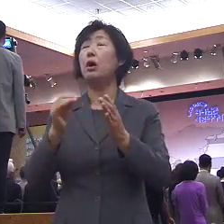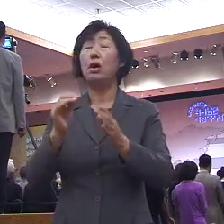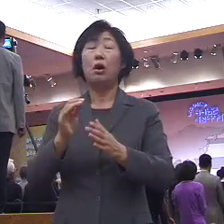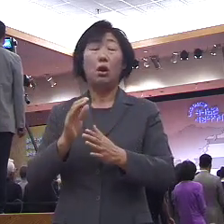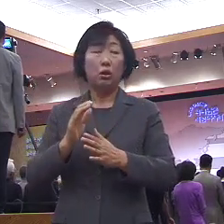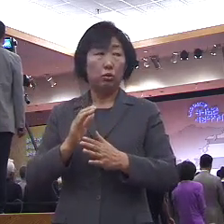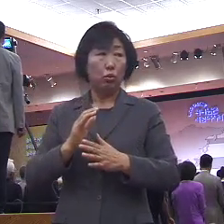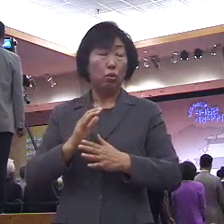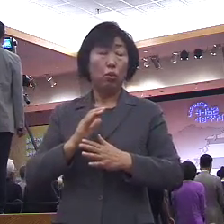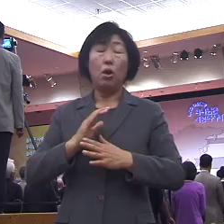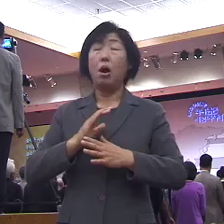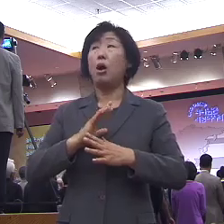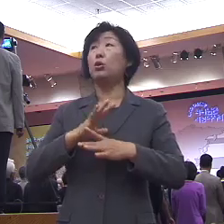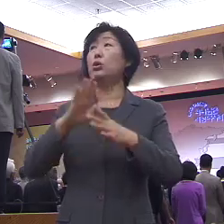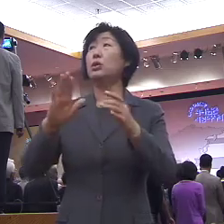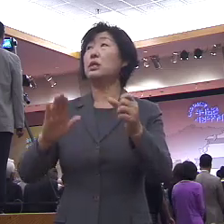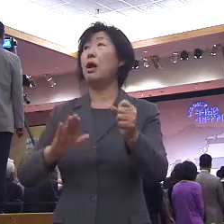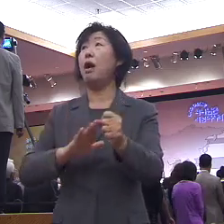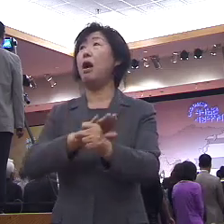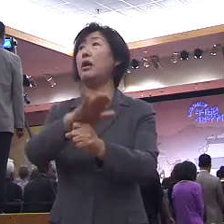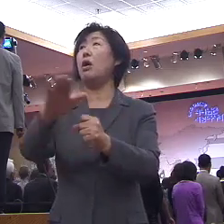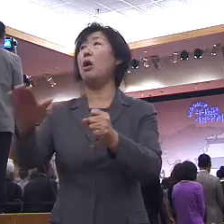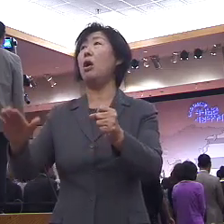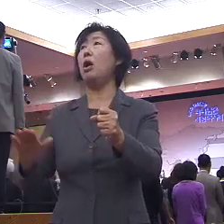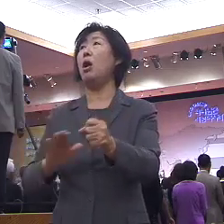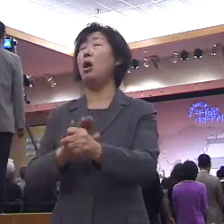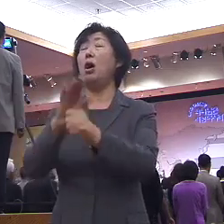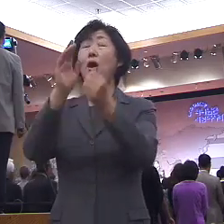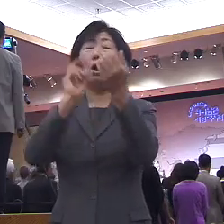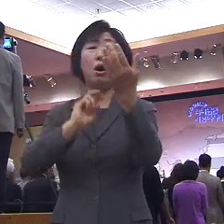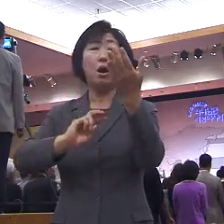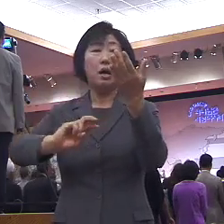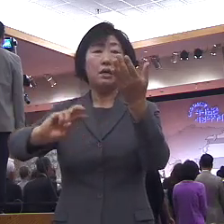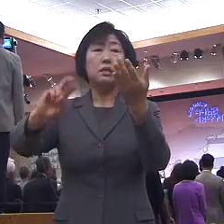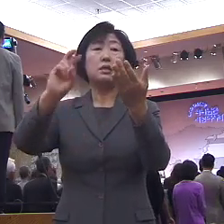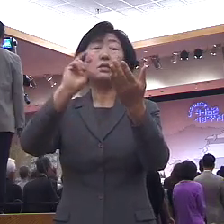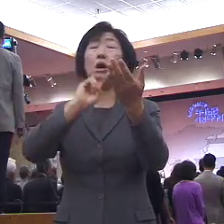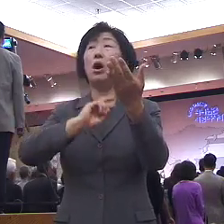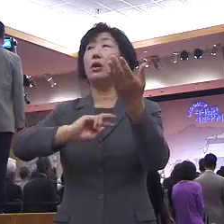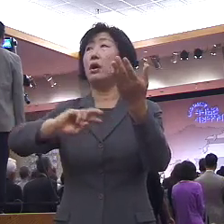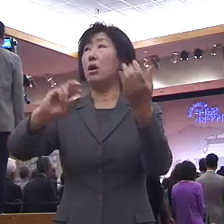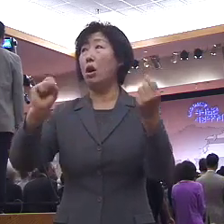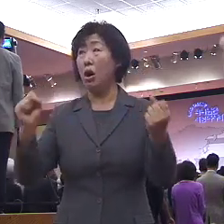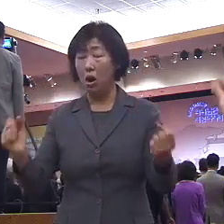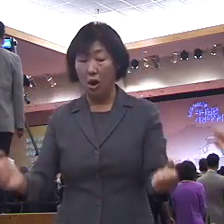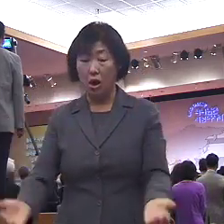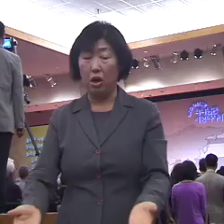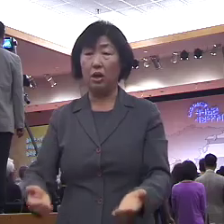놀라운 사랑